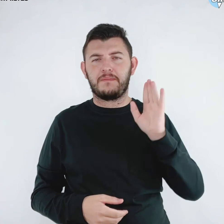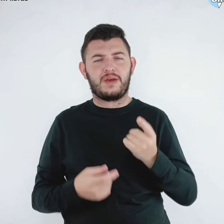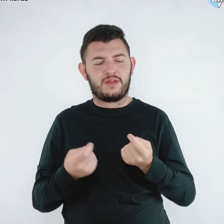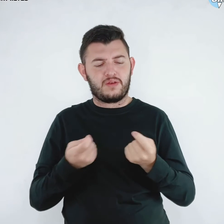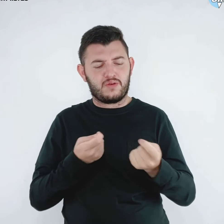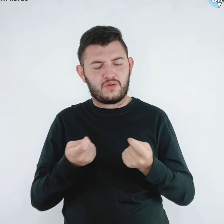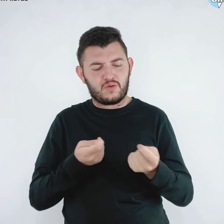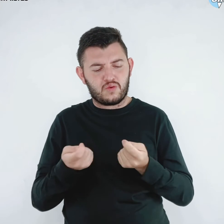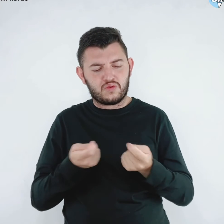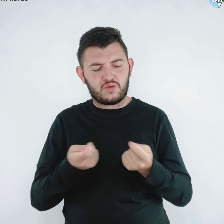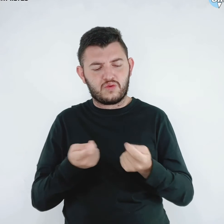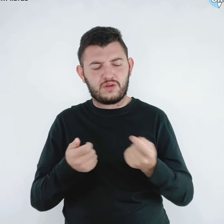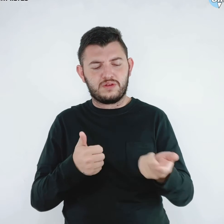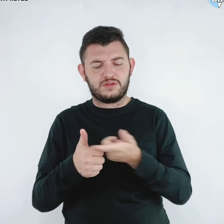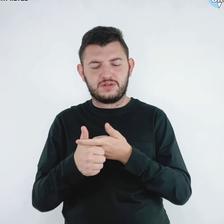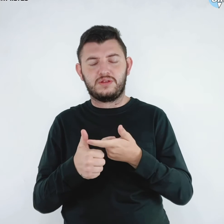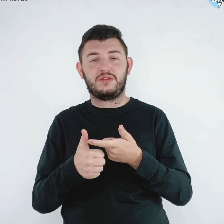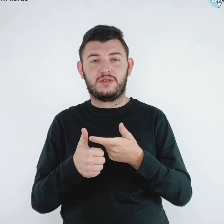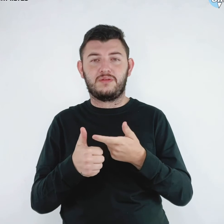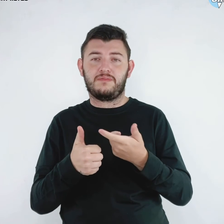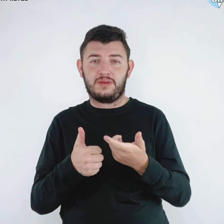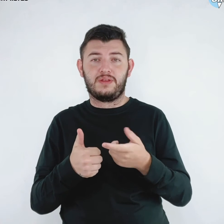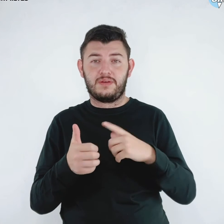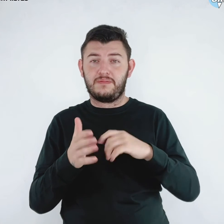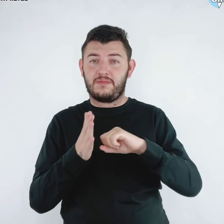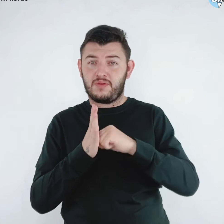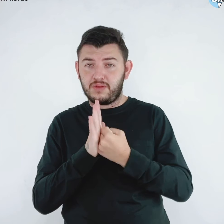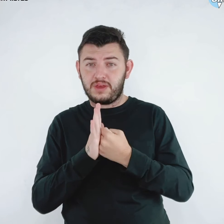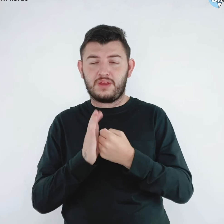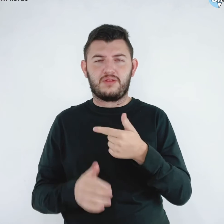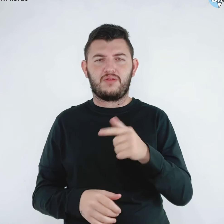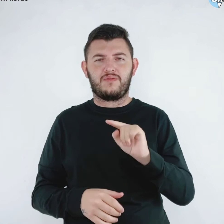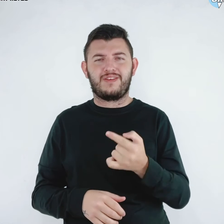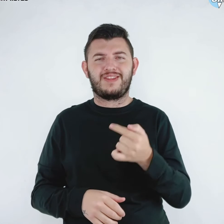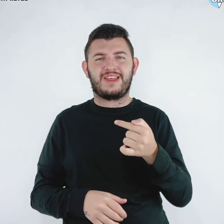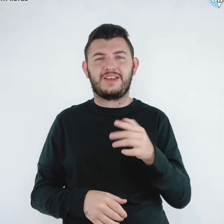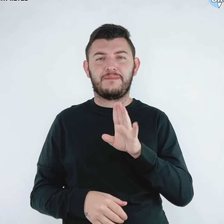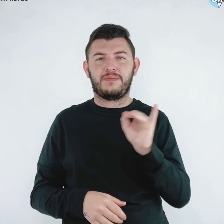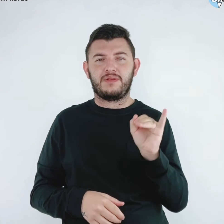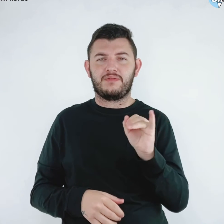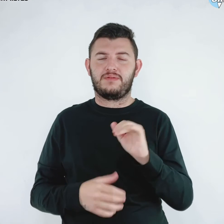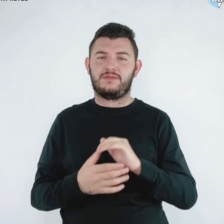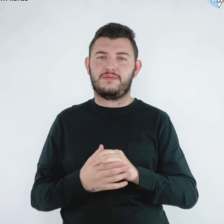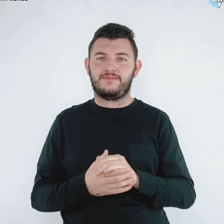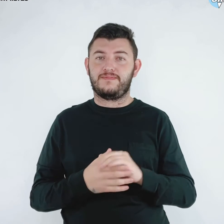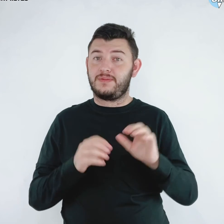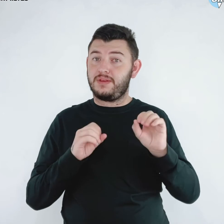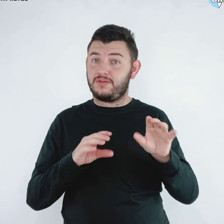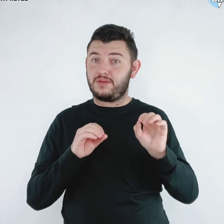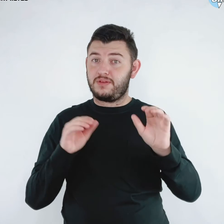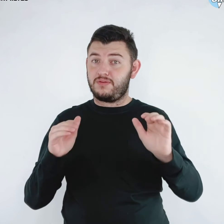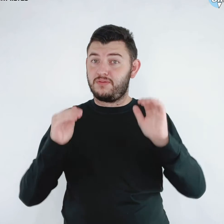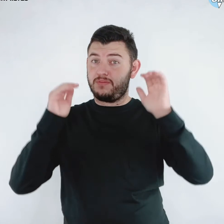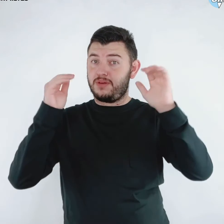esplanada, 2,7 bilhões em despesas bloqueadas. A educação superior é a